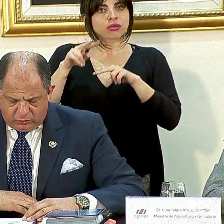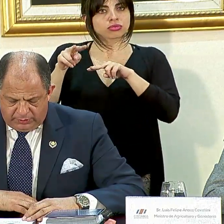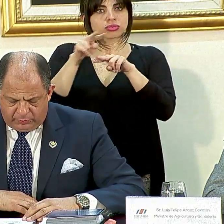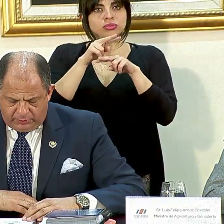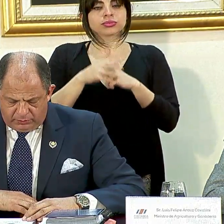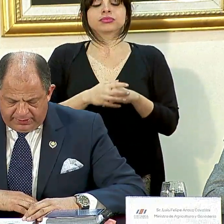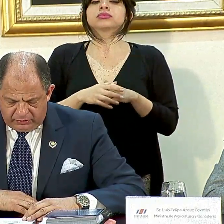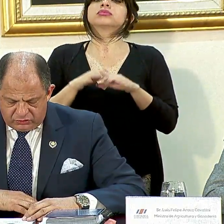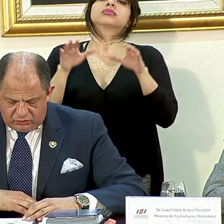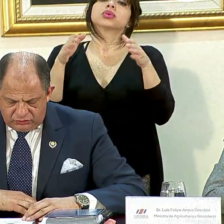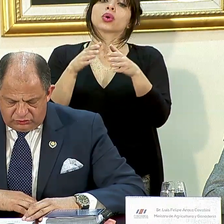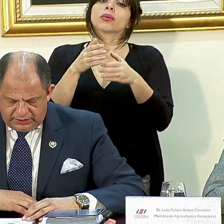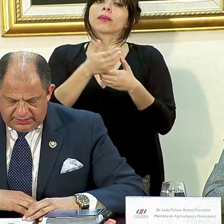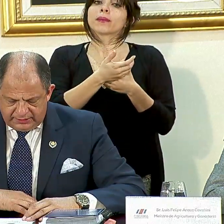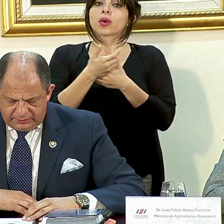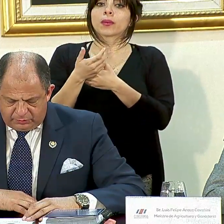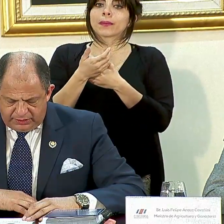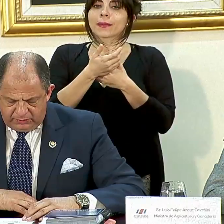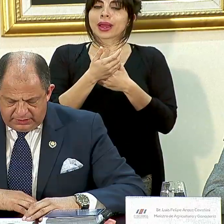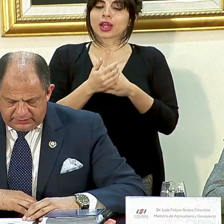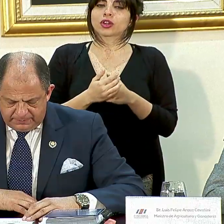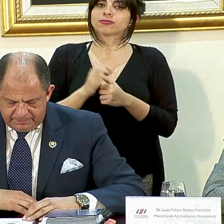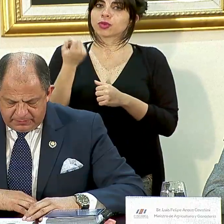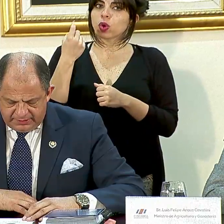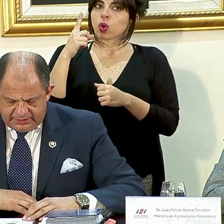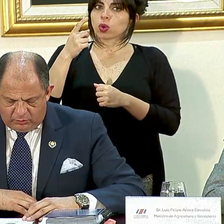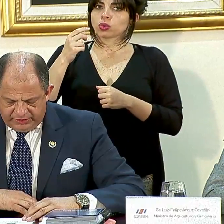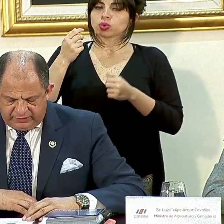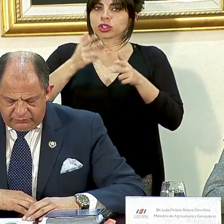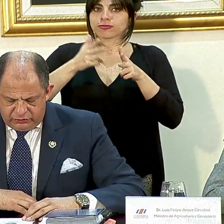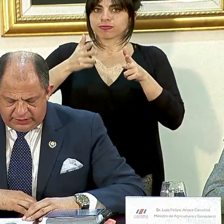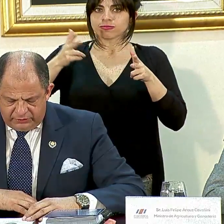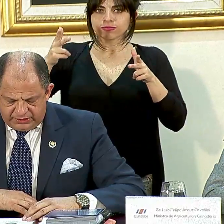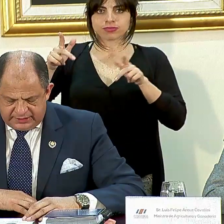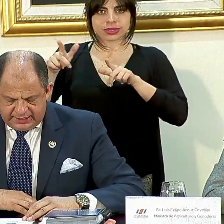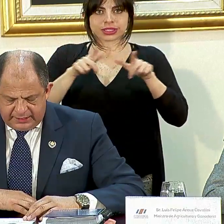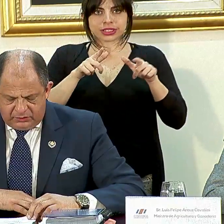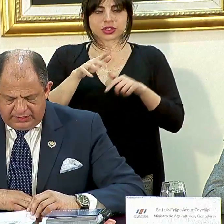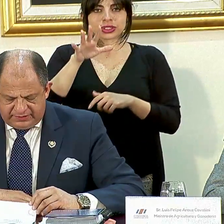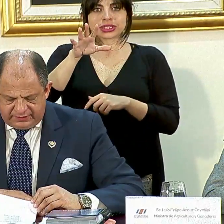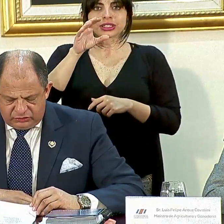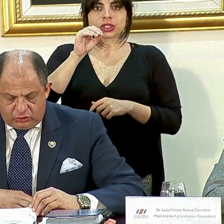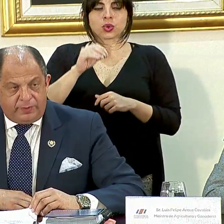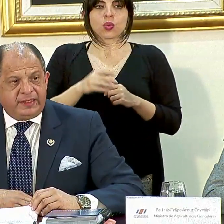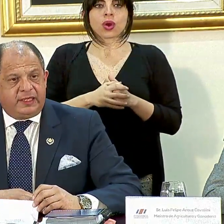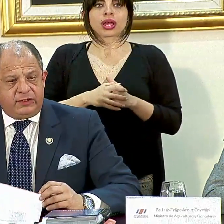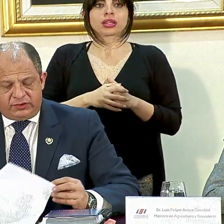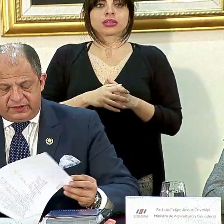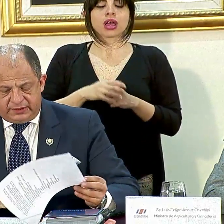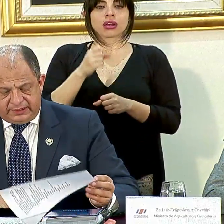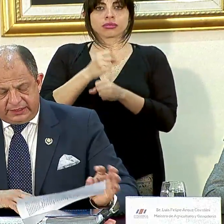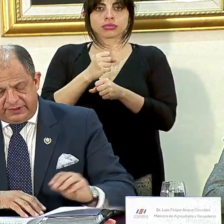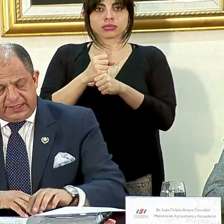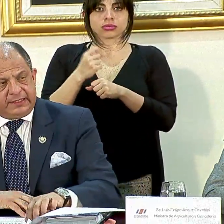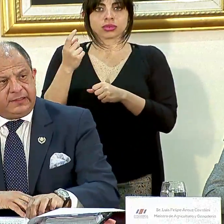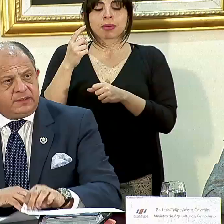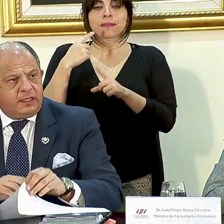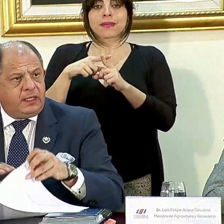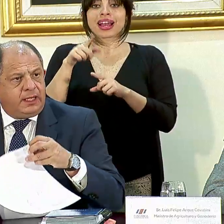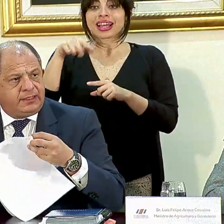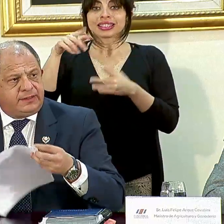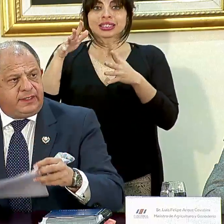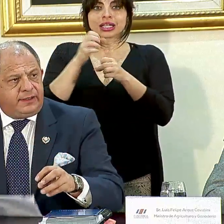El Benemérito Cuerpo de Bomberos con 11 unidades disponibles, 50 funcionarios destacados y solamente ellos 66